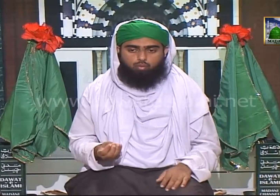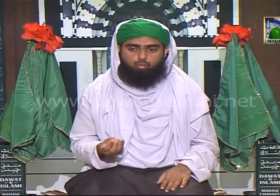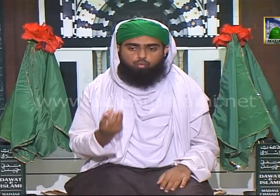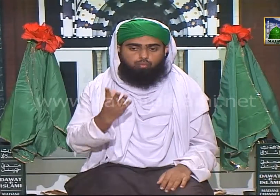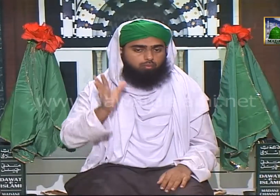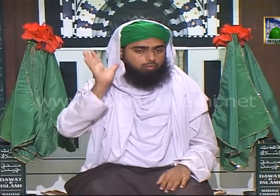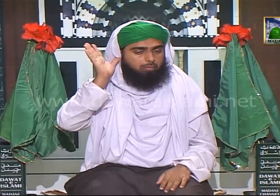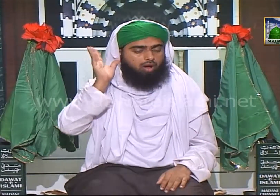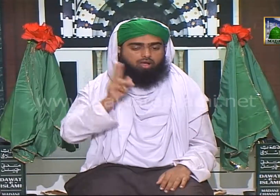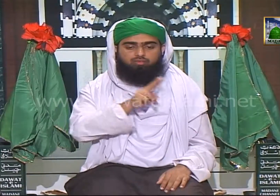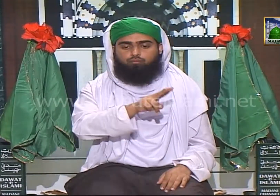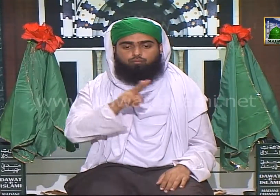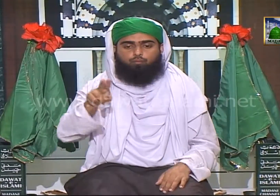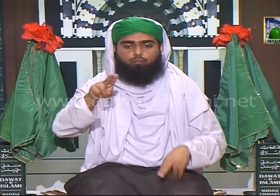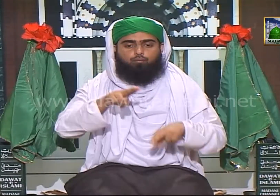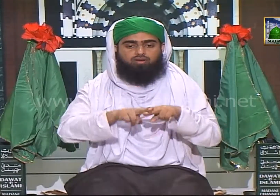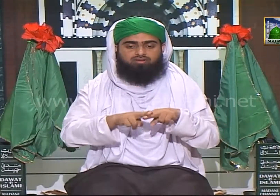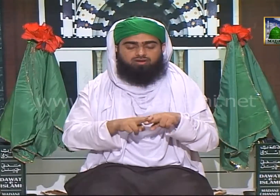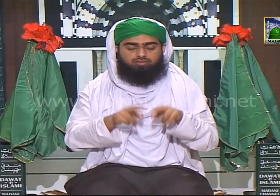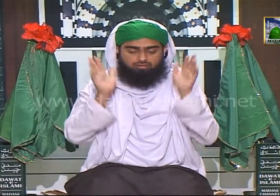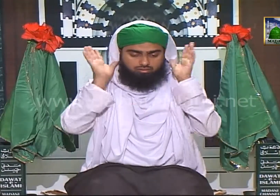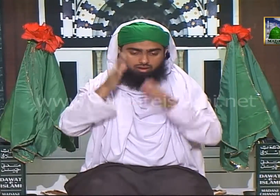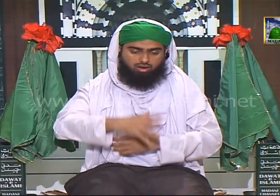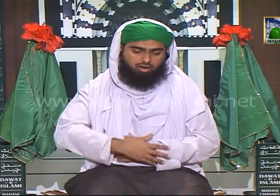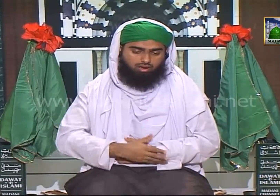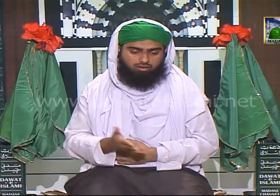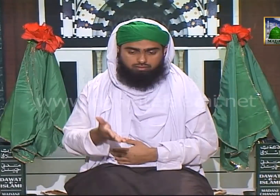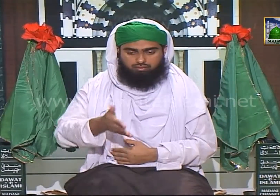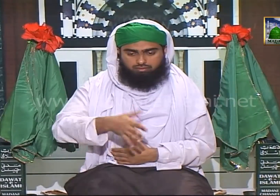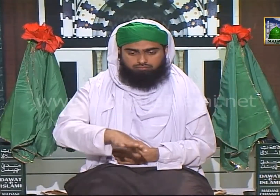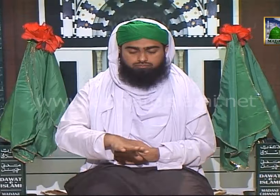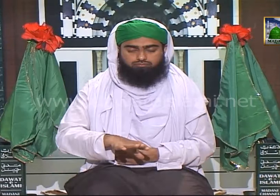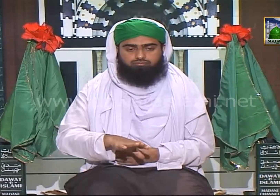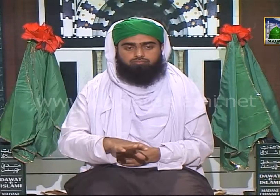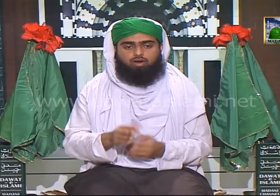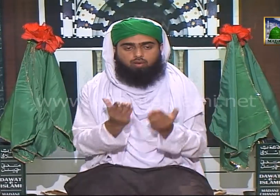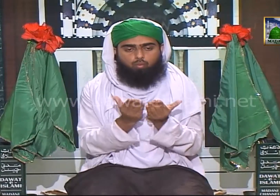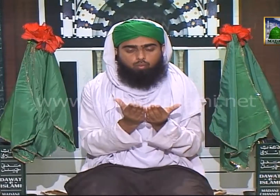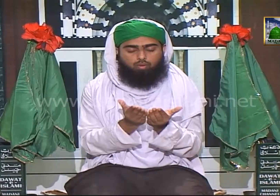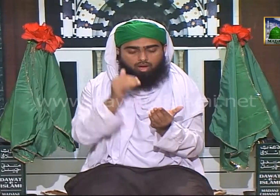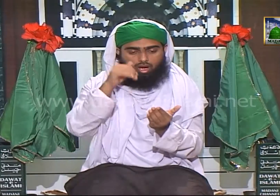لیتے ہیں، دعا کرنے کے بعد یعنی فاتحہ پڑھنے کے بعد صرف 10 بار یا باسطو پڑھ لیں، یا